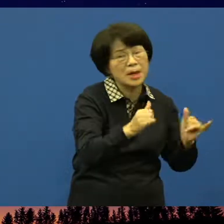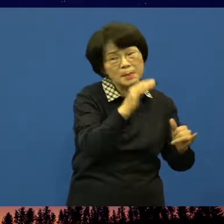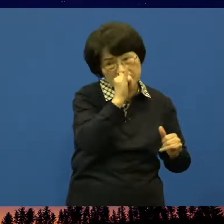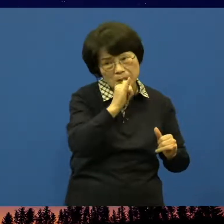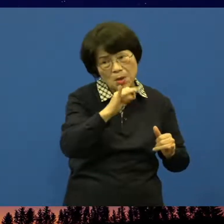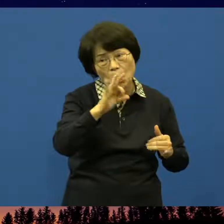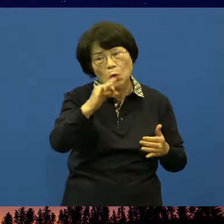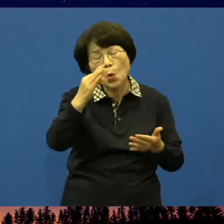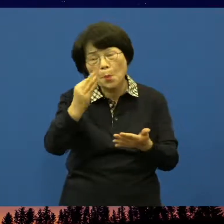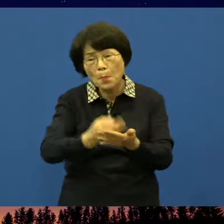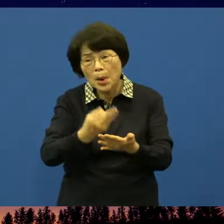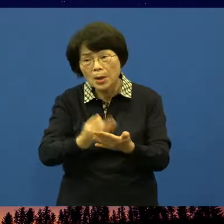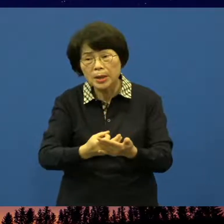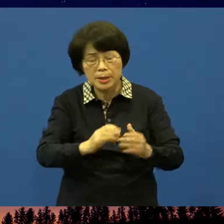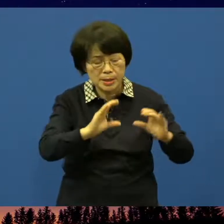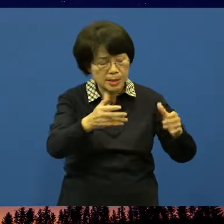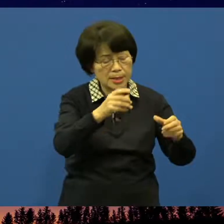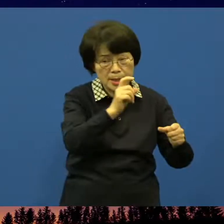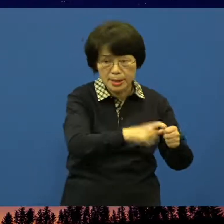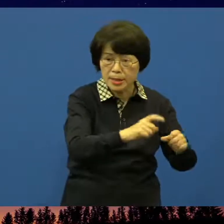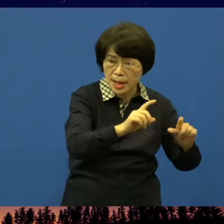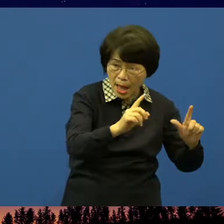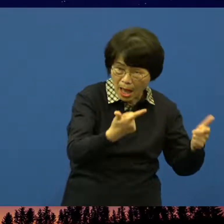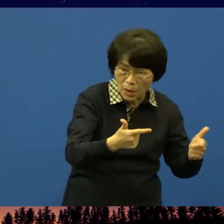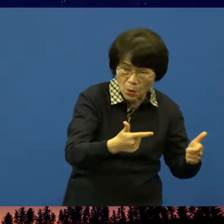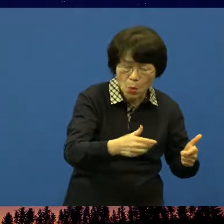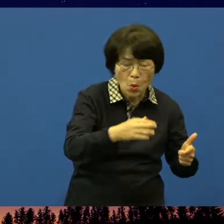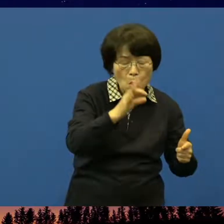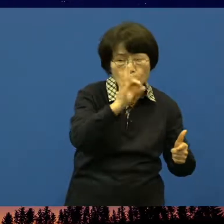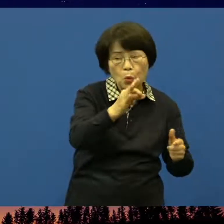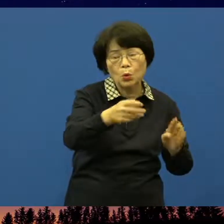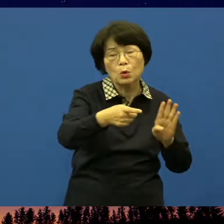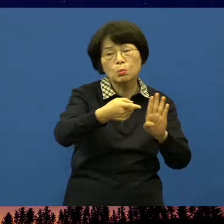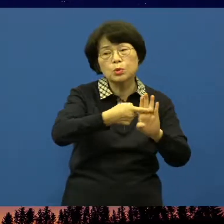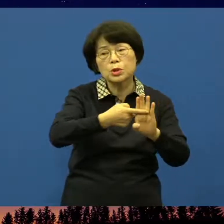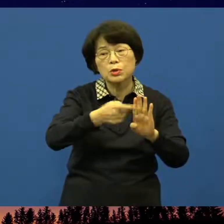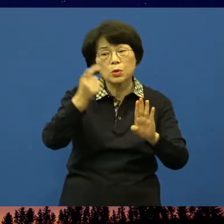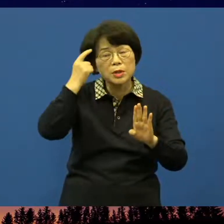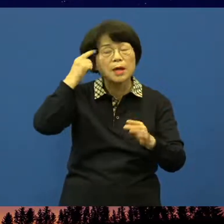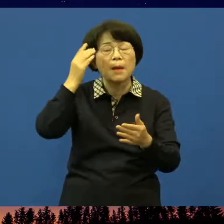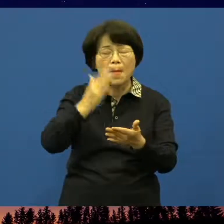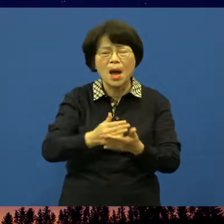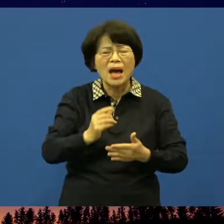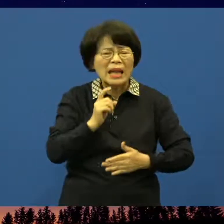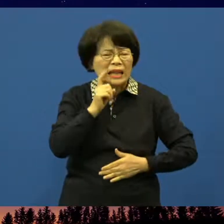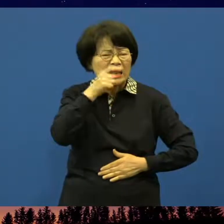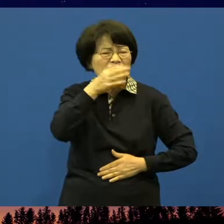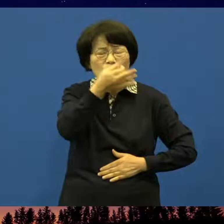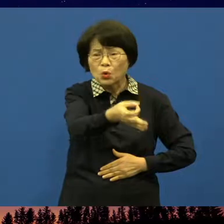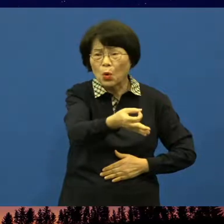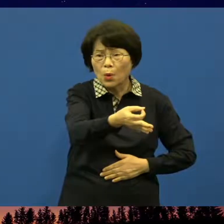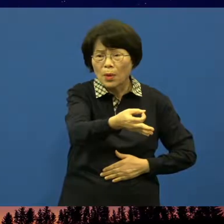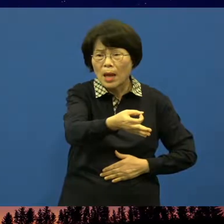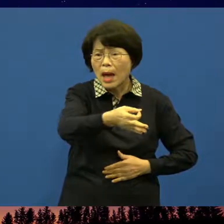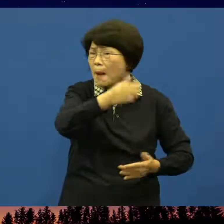버는 것이 세속적인 게 아니에요. 돈을 부정적으로 보면 안 돼요. 어떤 분은 더러운 돈 그런 데 가까운 뭐 코 묻은 그런